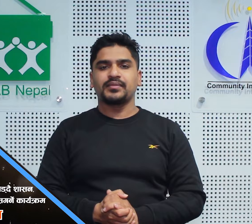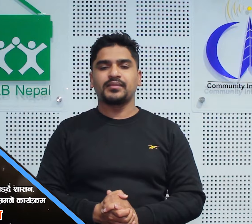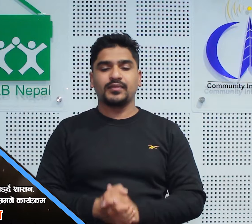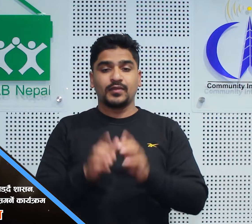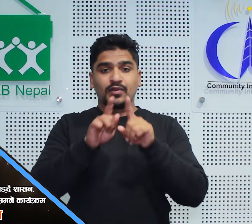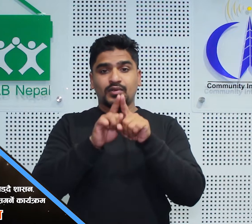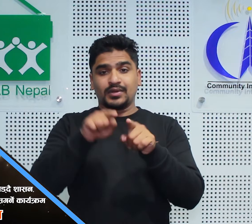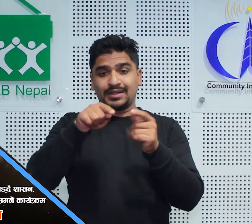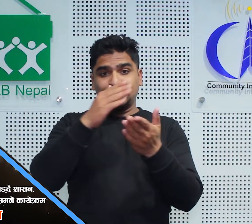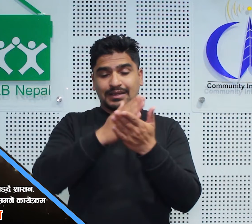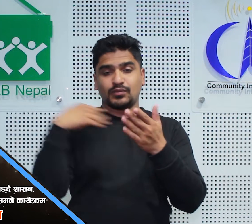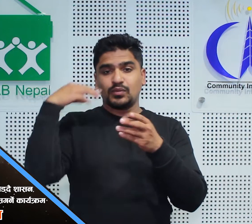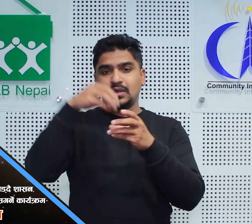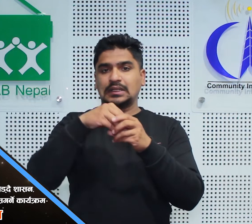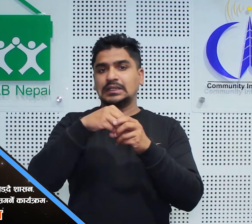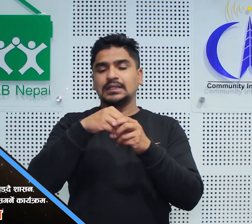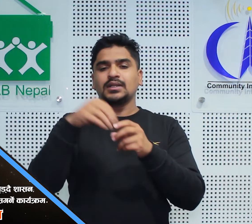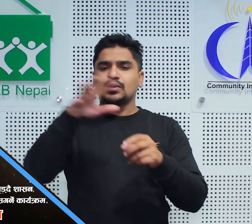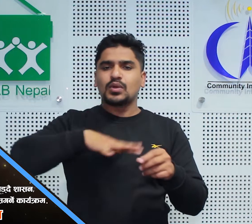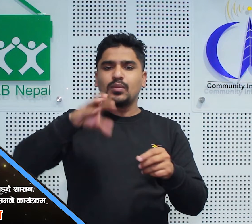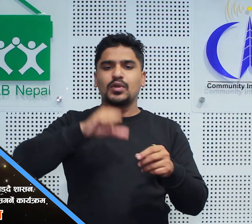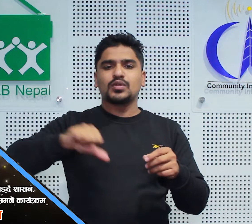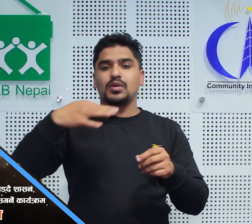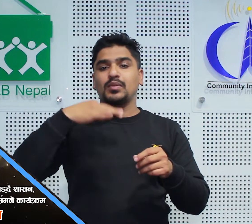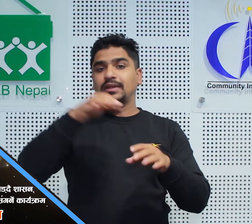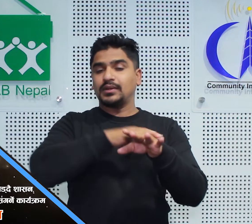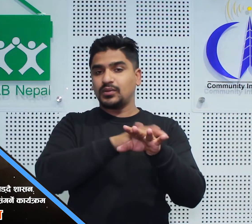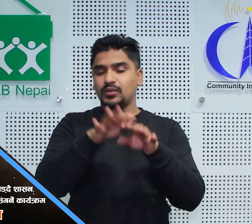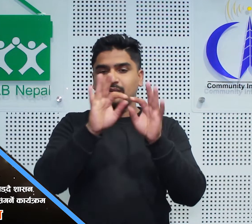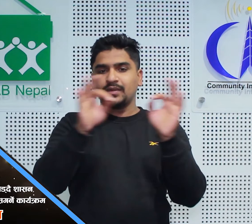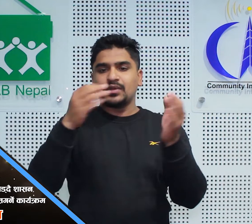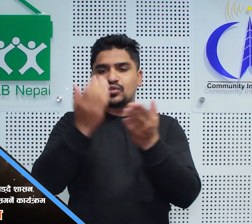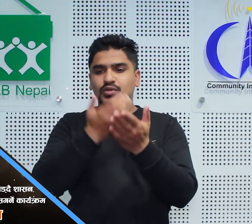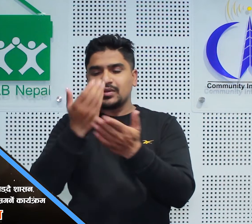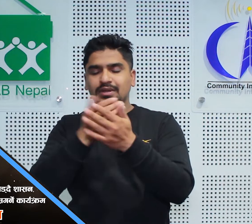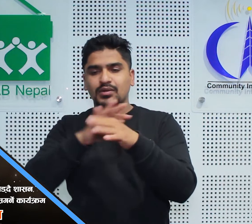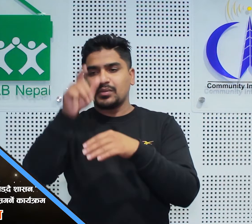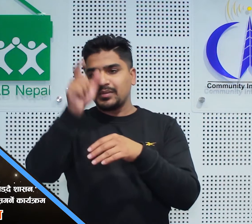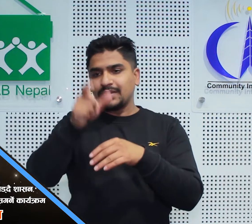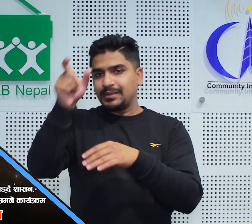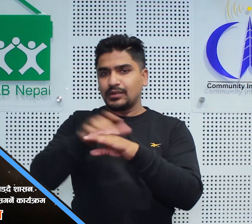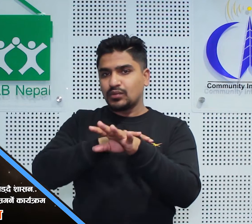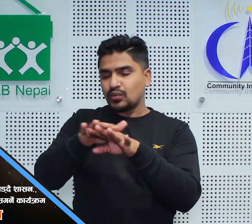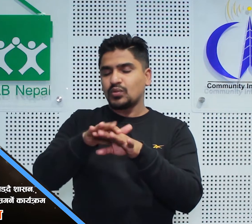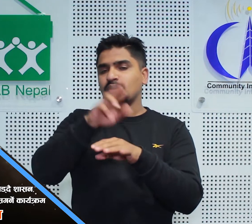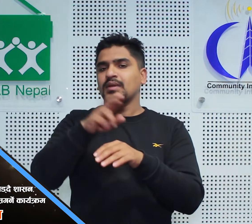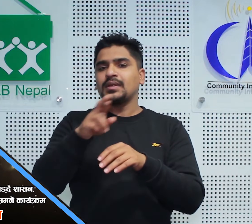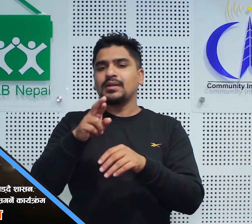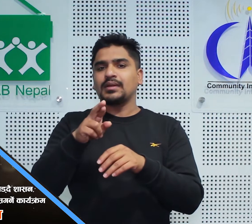साथै यस कार्यक्रममा उपस्थित हुनुभएका सम्पूर्ण जनप्रतिनिधिहरू, विभिन्न सङ्घ संस्थाका व्यक्ति व्यक्तित्वहरू र आमा बुवा